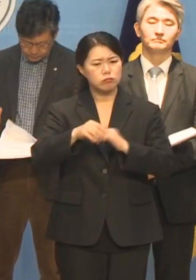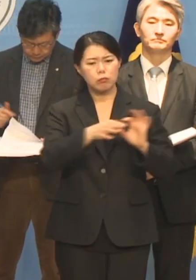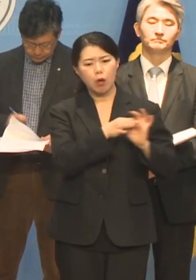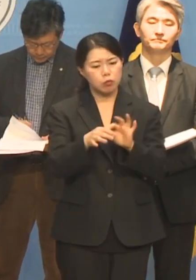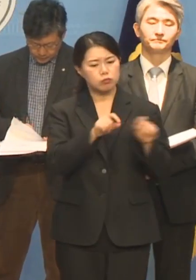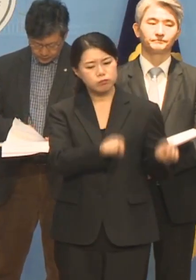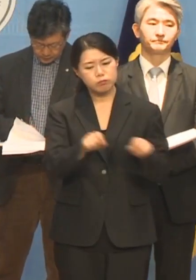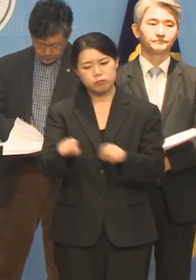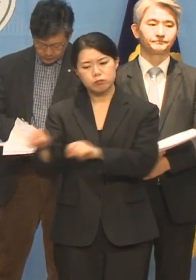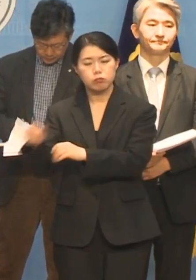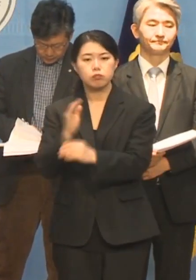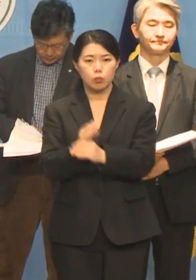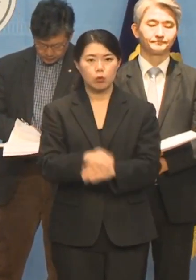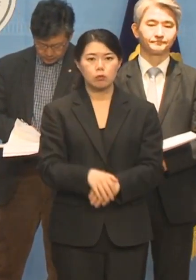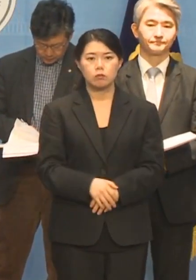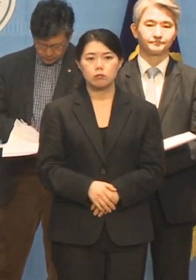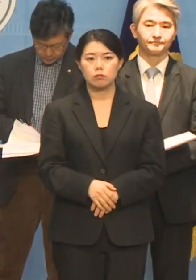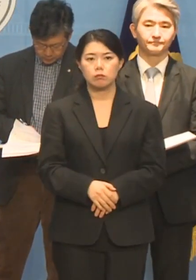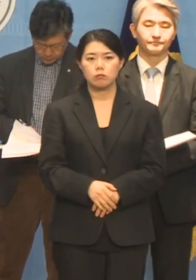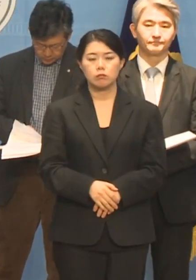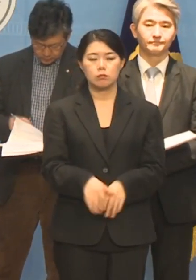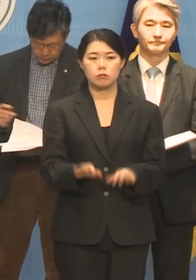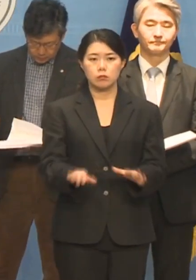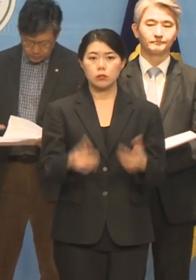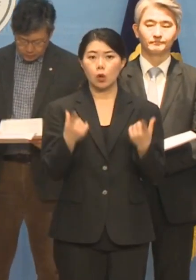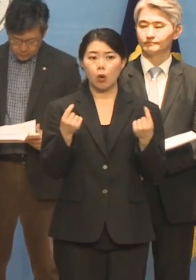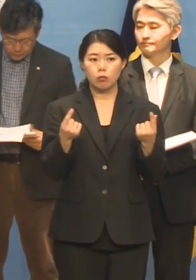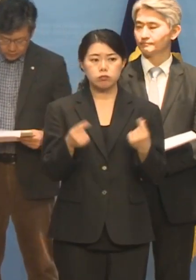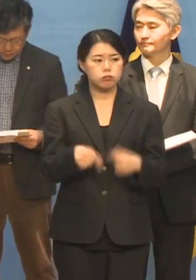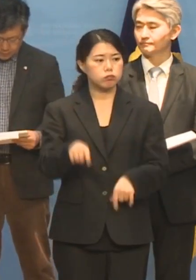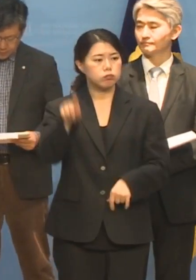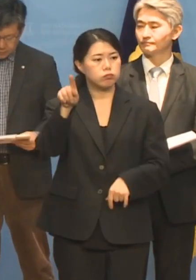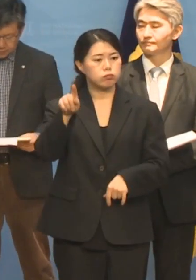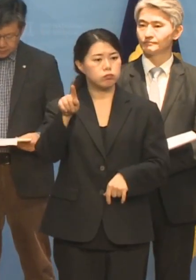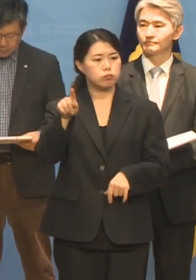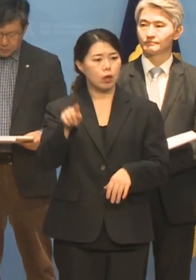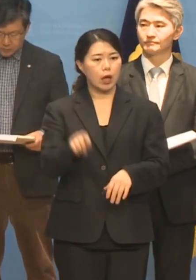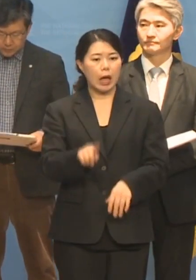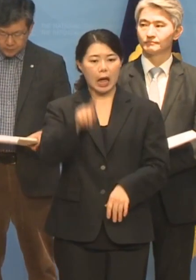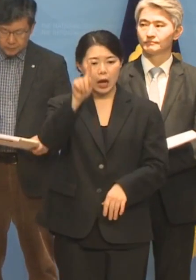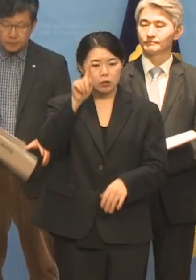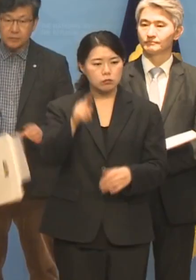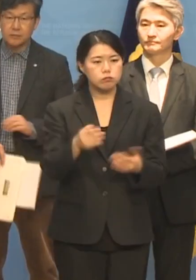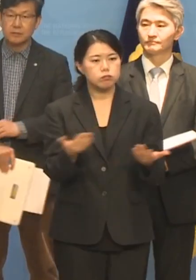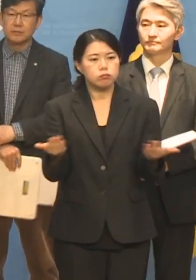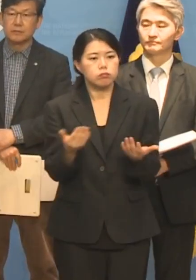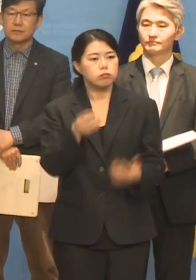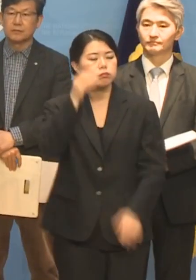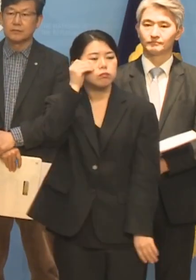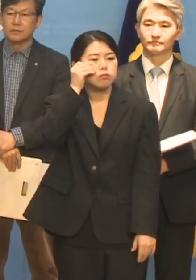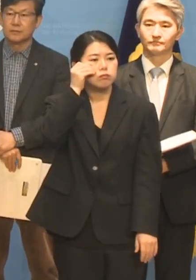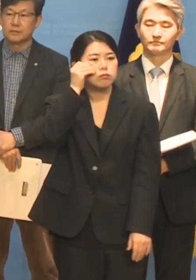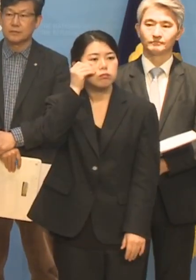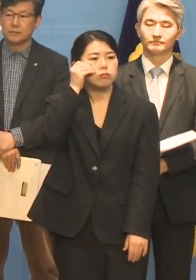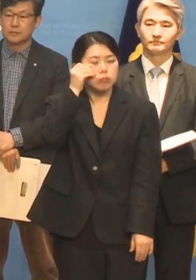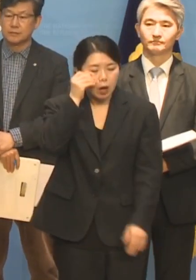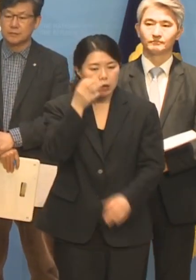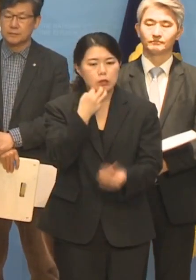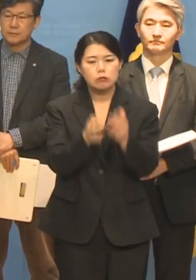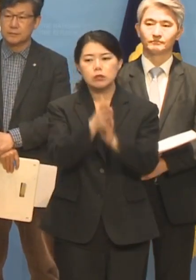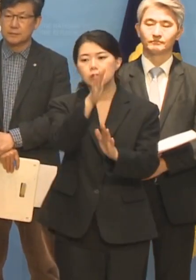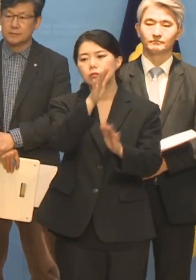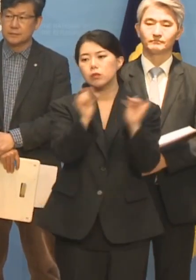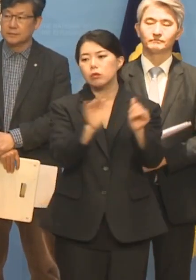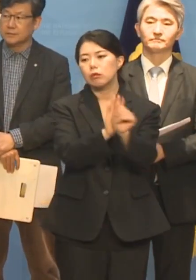오세훈 시장은 여태 그랬던 것처럼 아무것도 안 하는 것이 서울 시민들에게 도움을 주는 것일